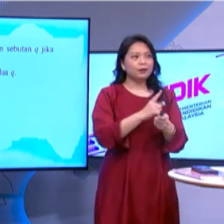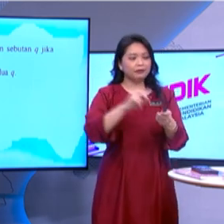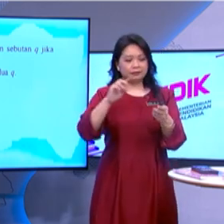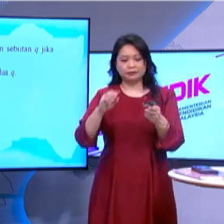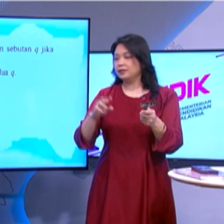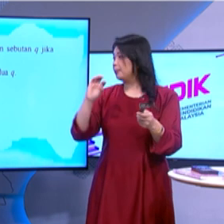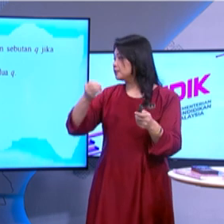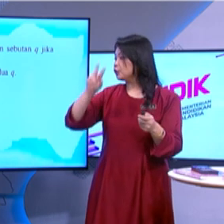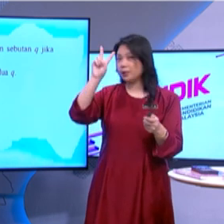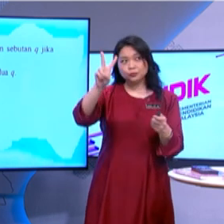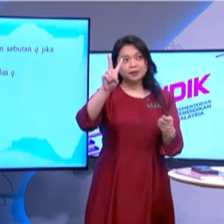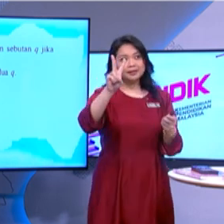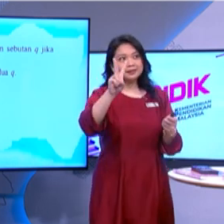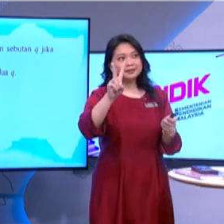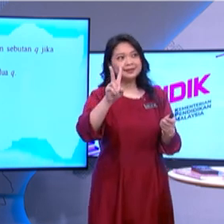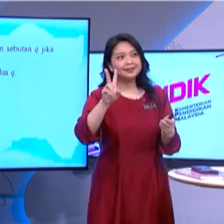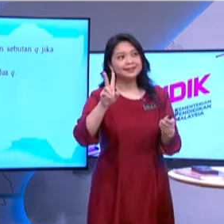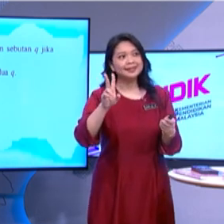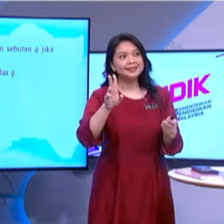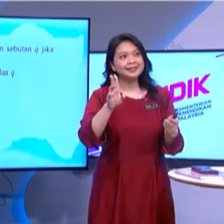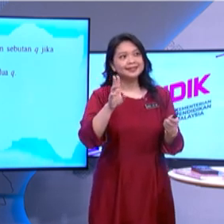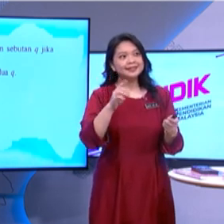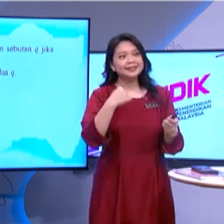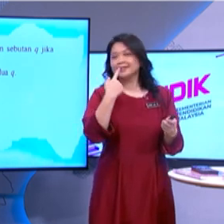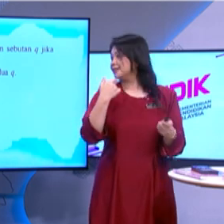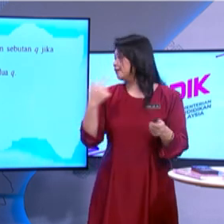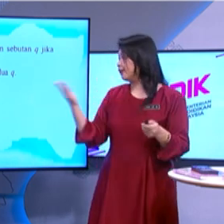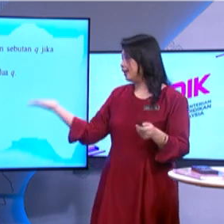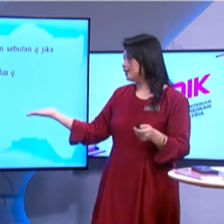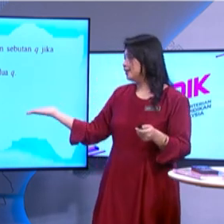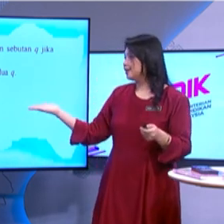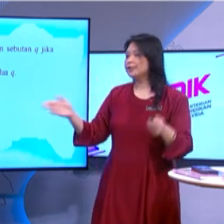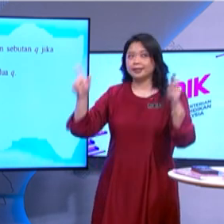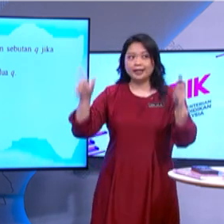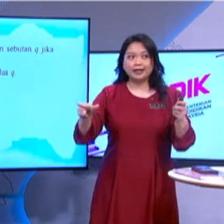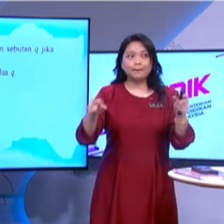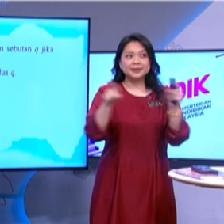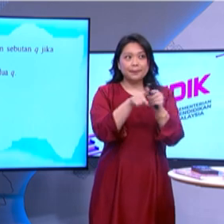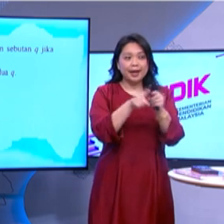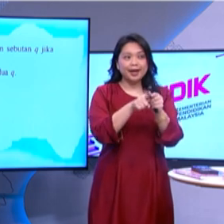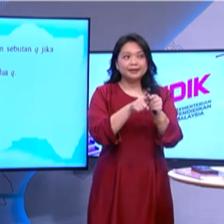satu base nambah2 yang berdoa Hai Oke kita Letakkan persamaan